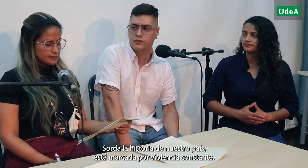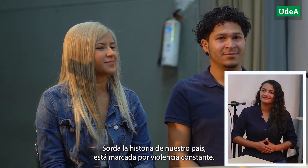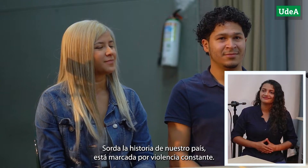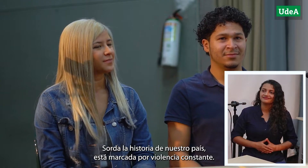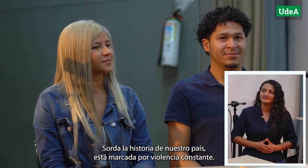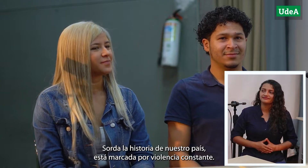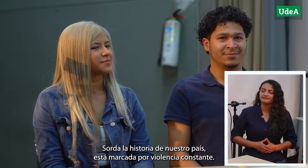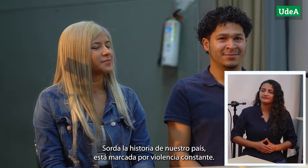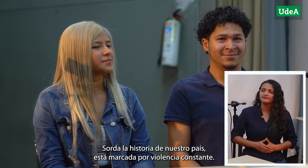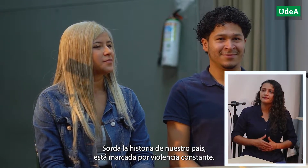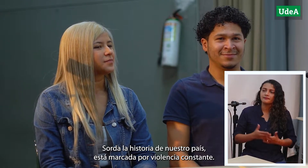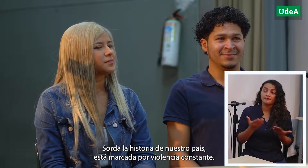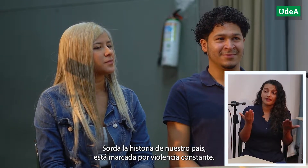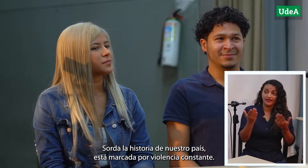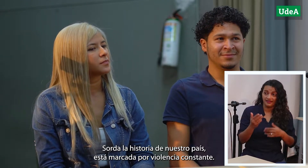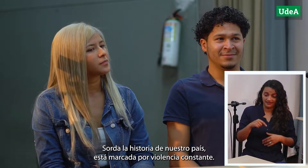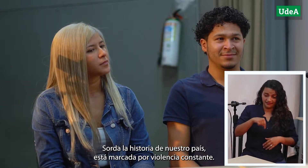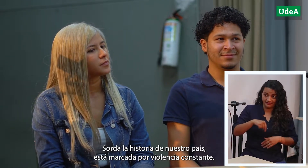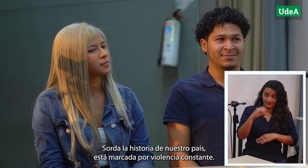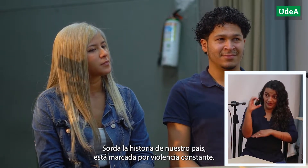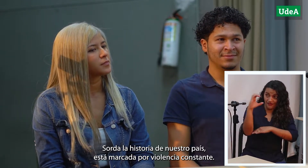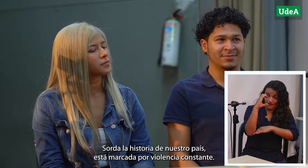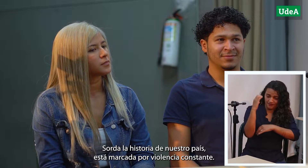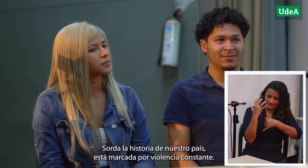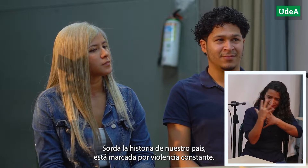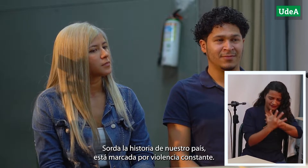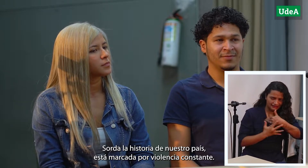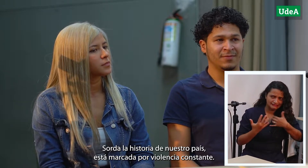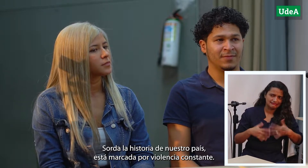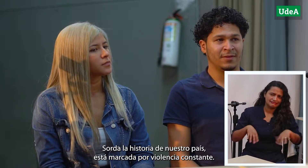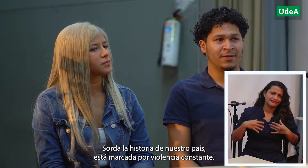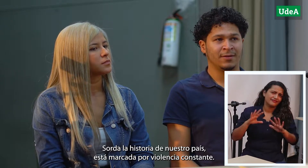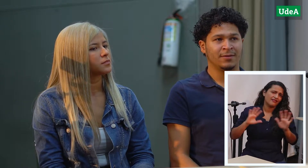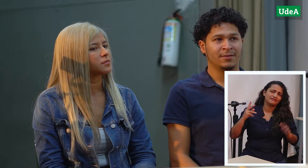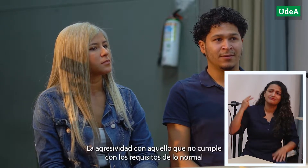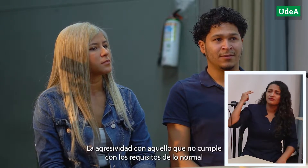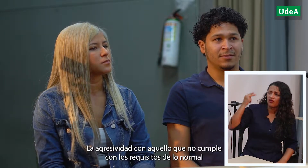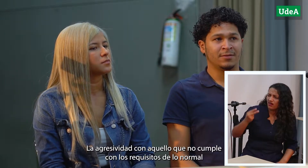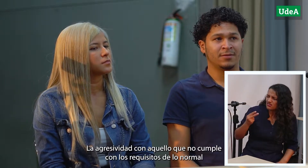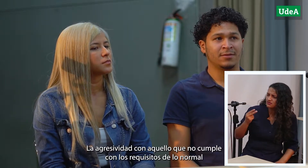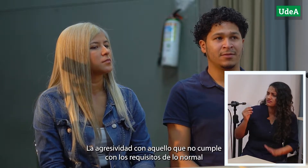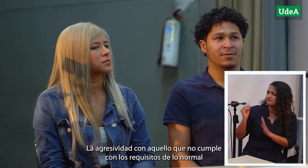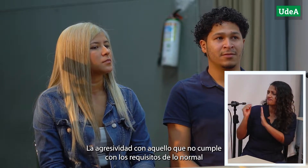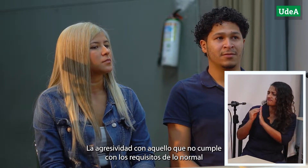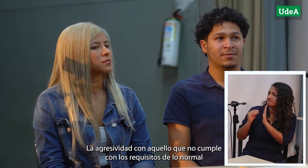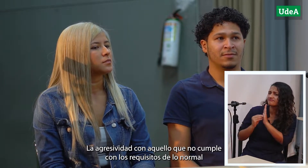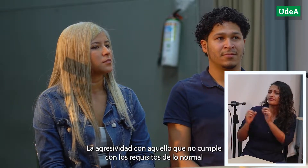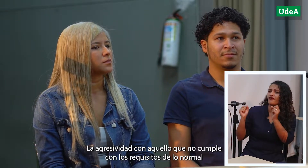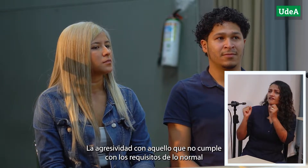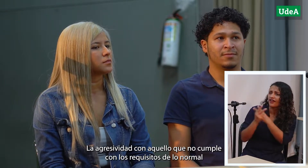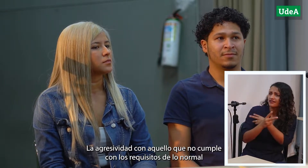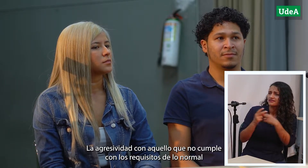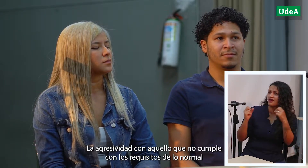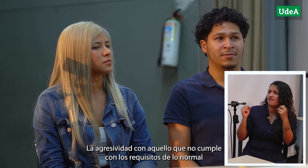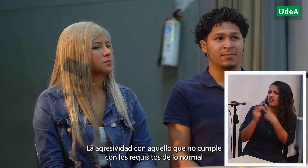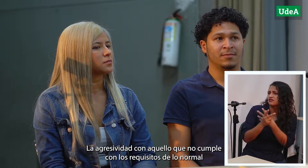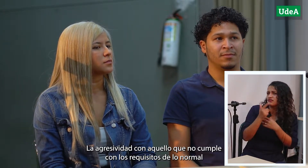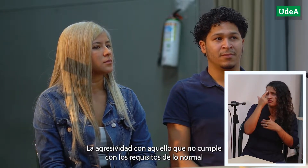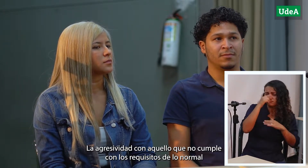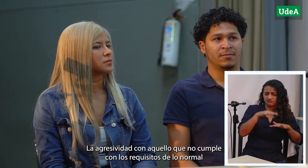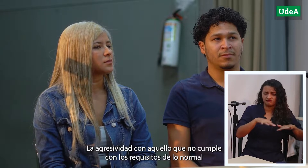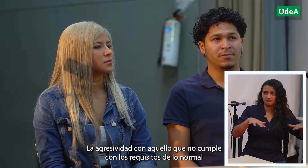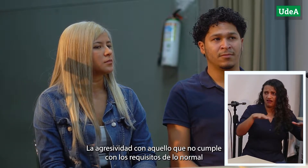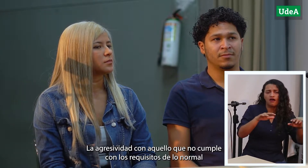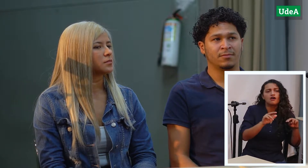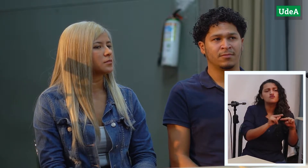sorda. La historia de nuestro país está marcada por violencia constante. La agresividad con aquello que no cumple con los